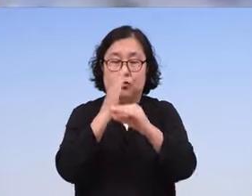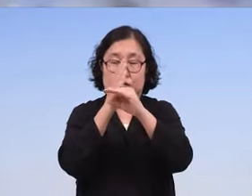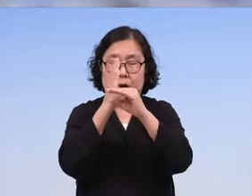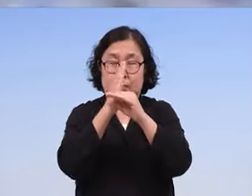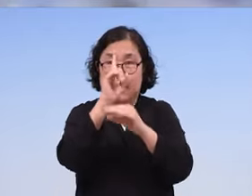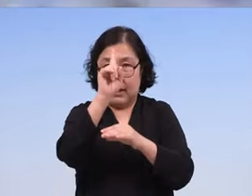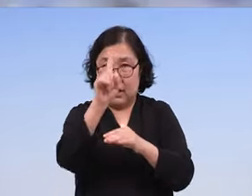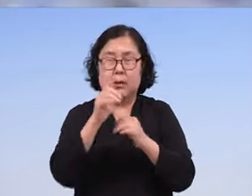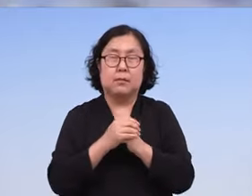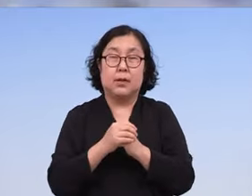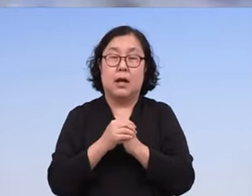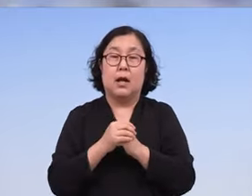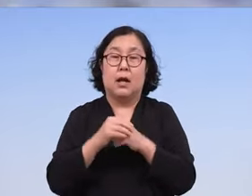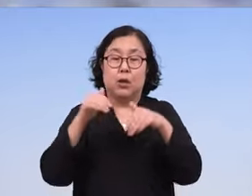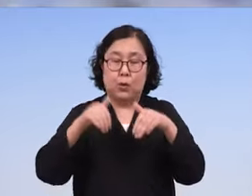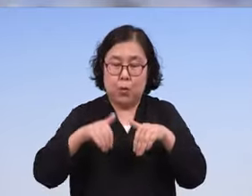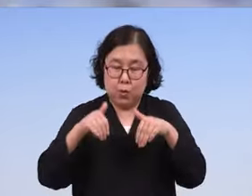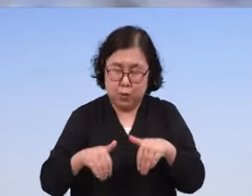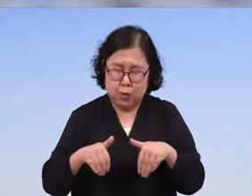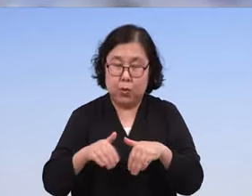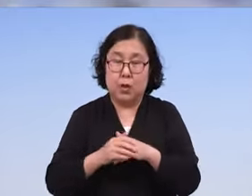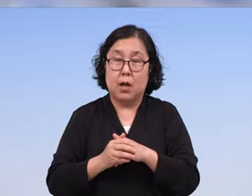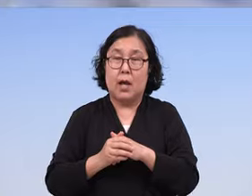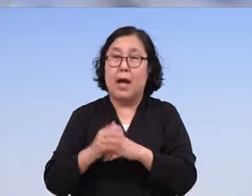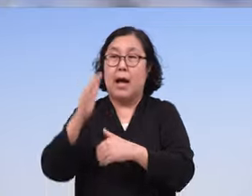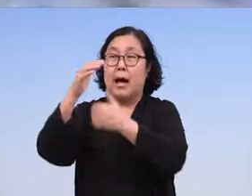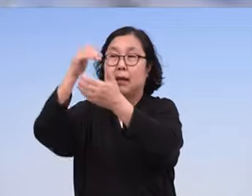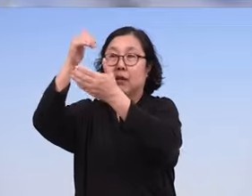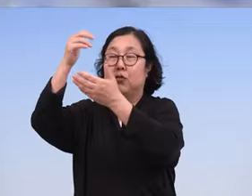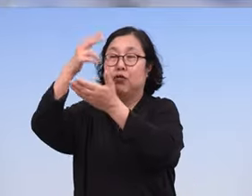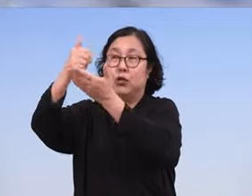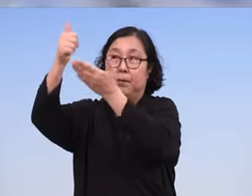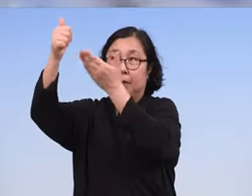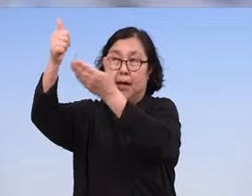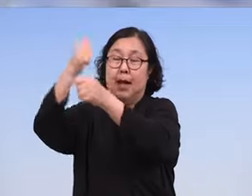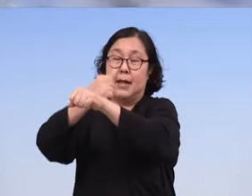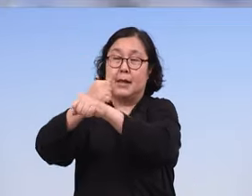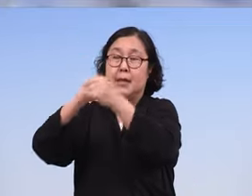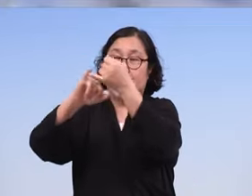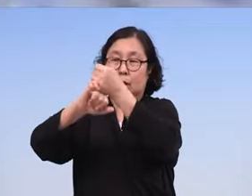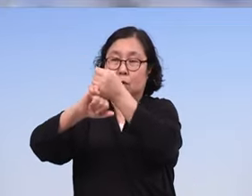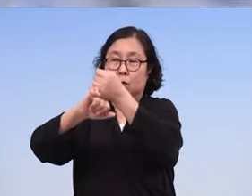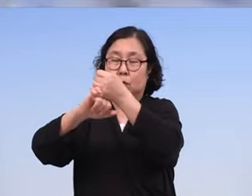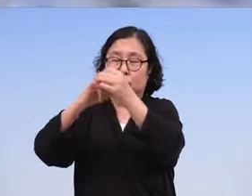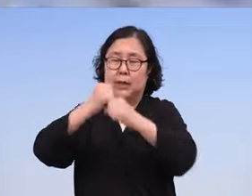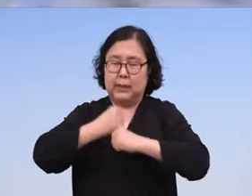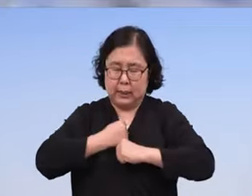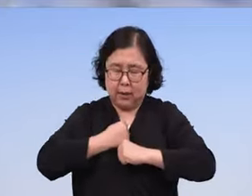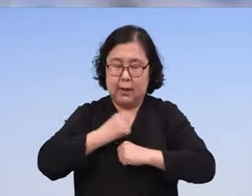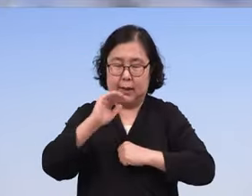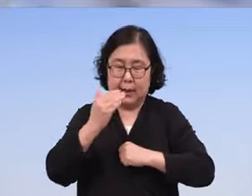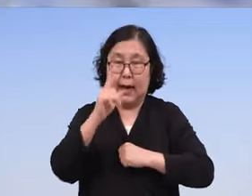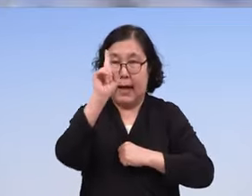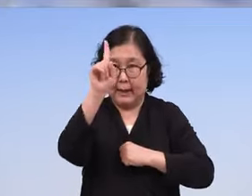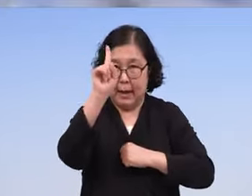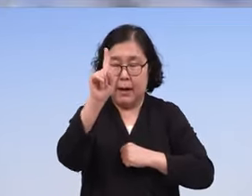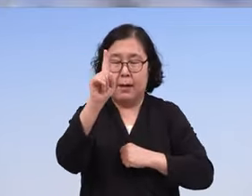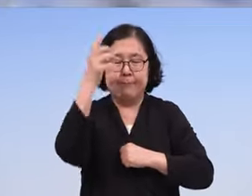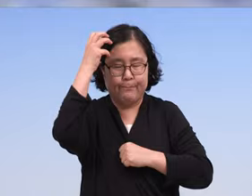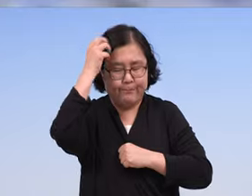모르지만 중심은 딱 하나였습니다. 종은 주님께 한 약속은 지켜야 된다. 그